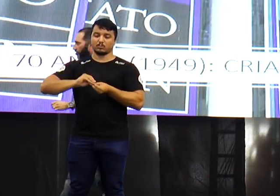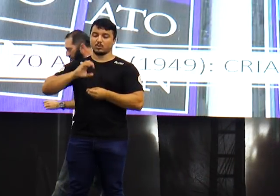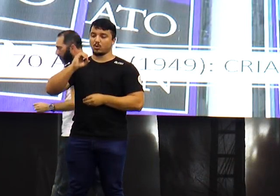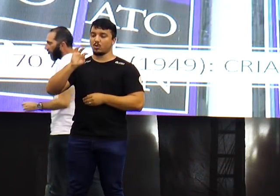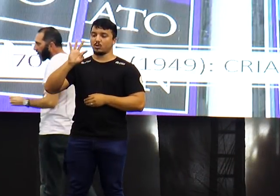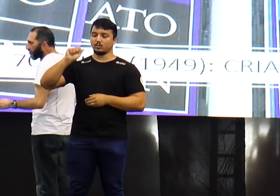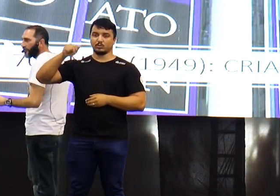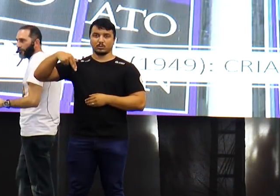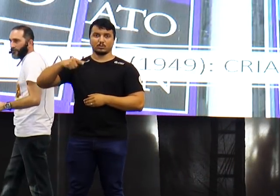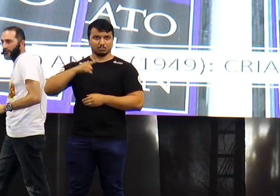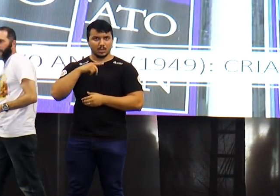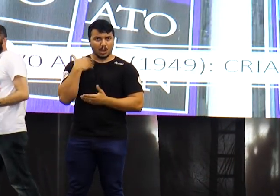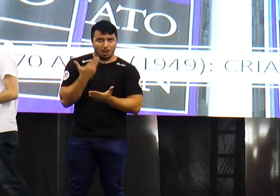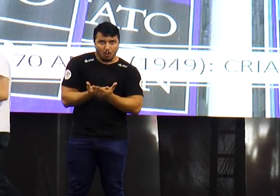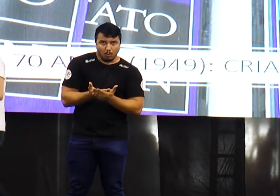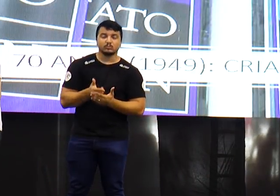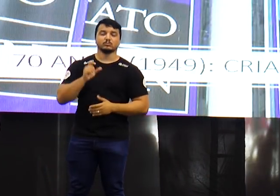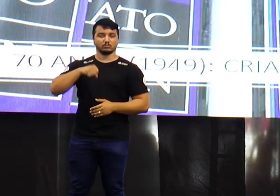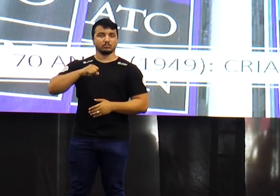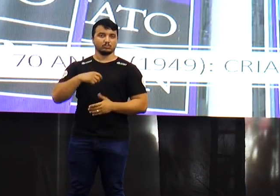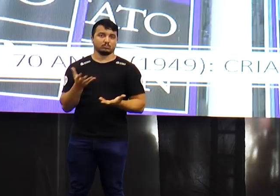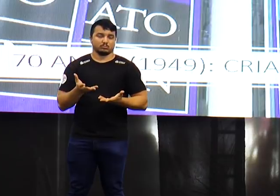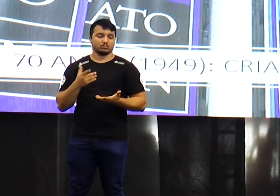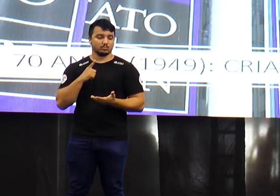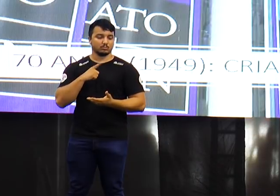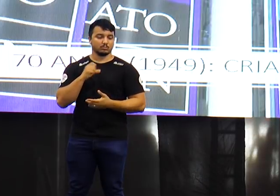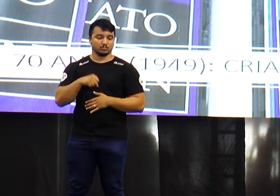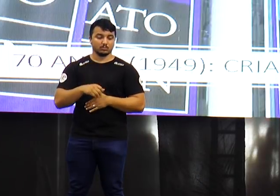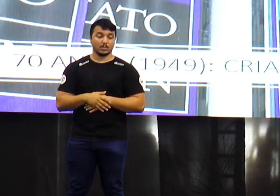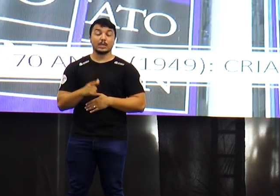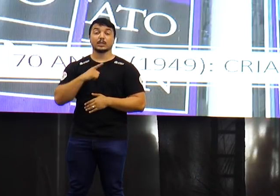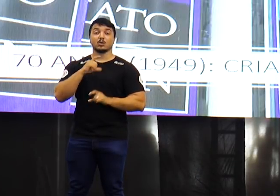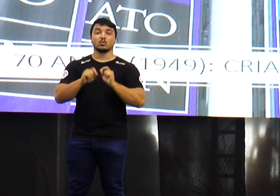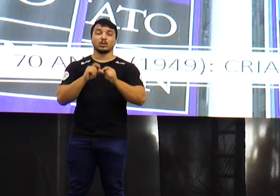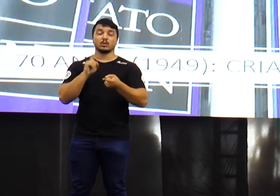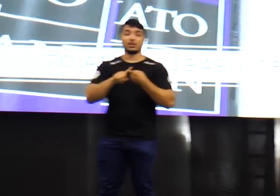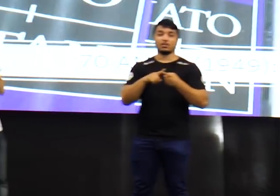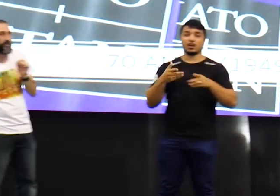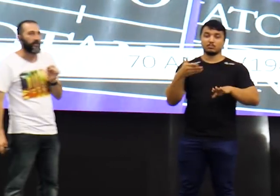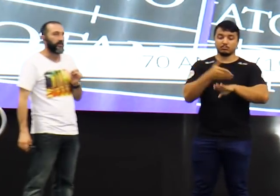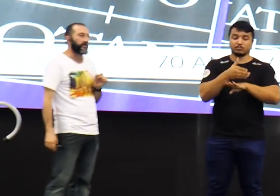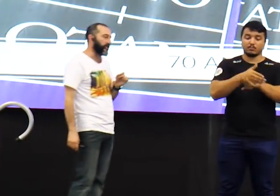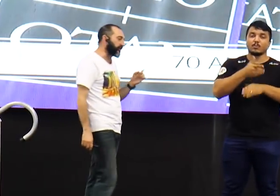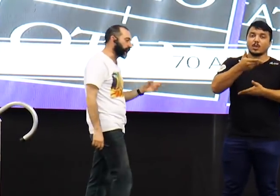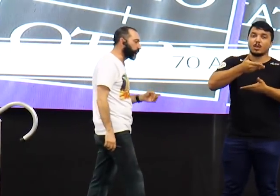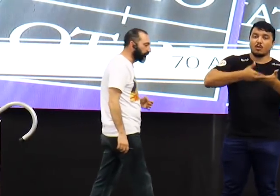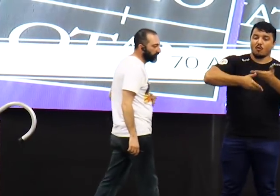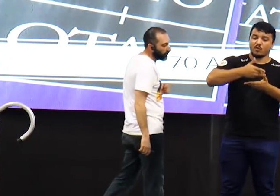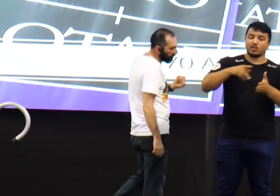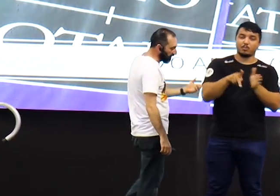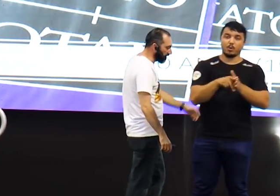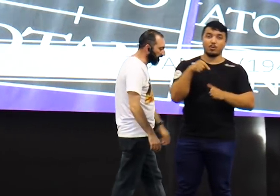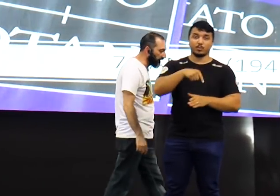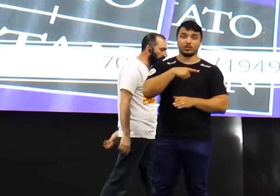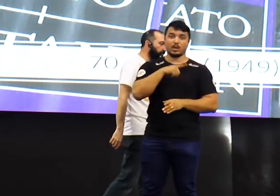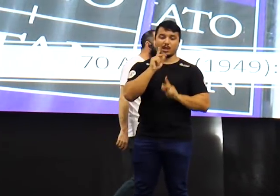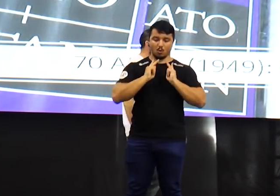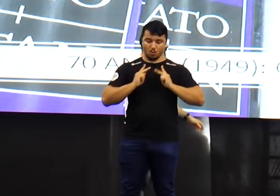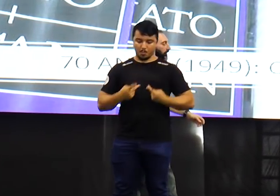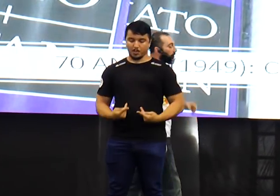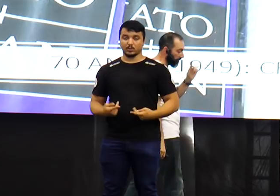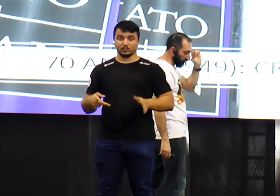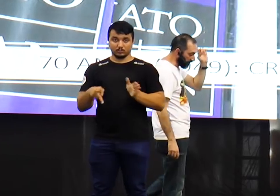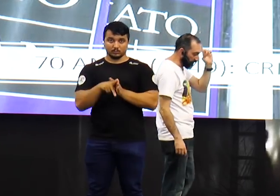ainda existe? Ainda existe, certo? Inclusive cada vez mais envolvida nas questões